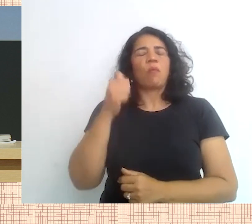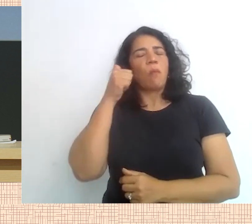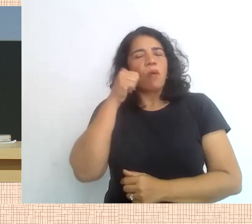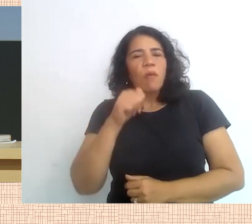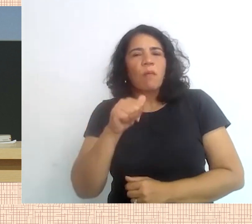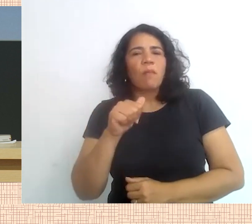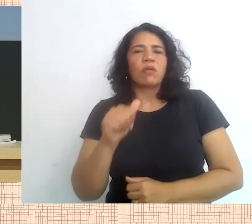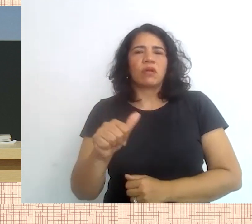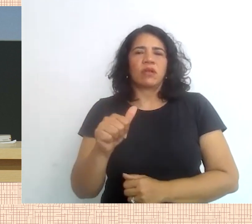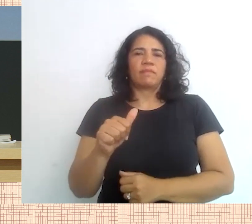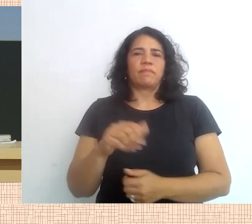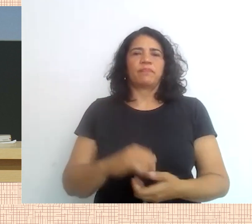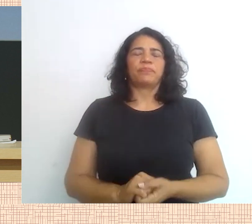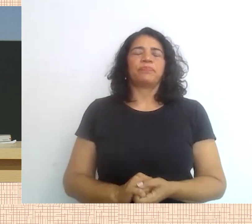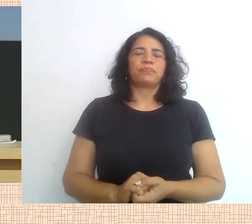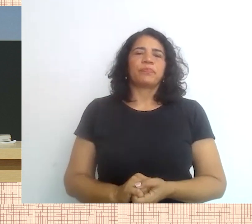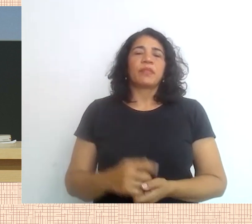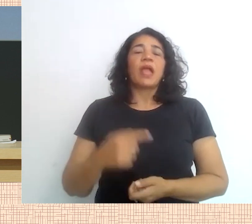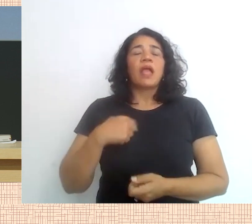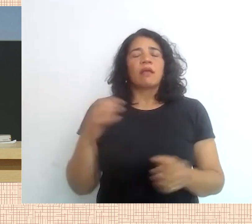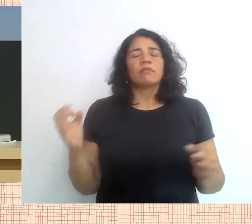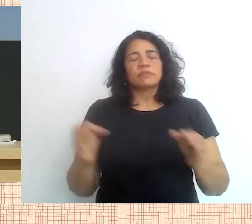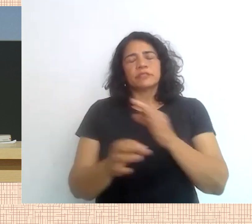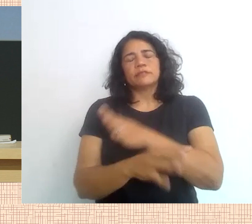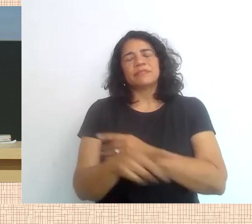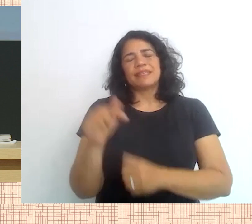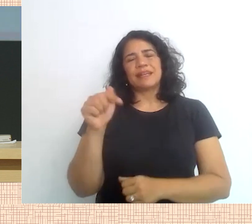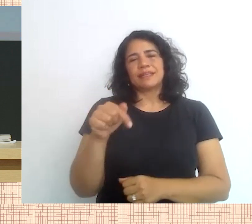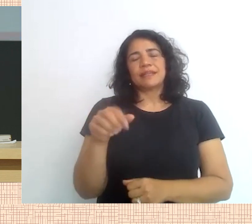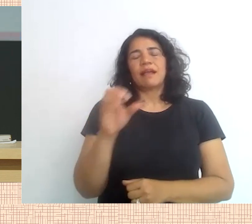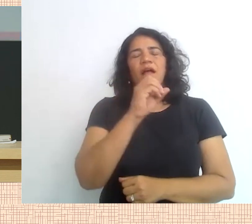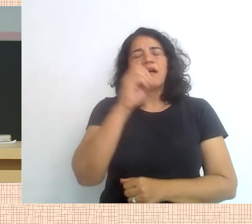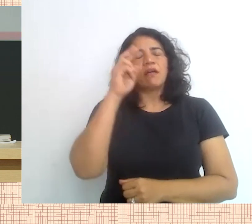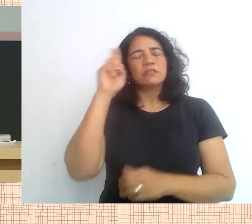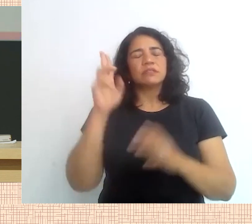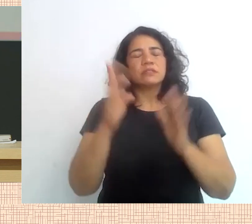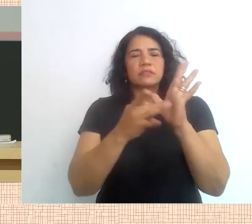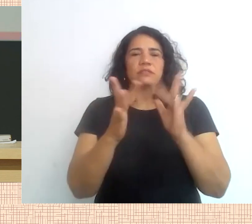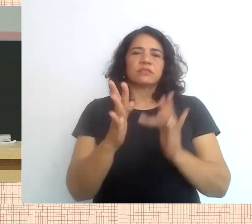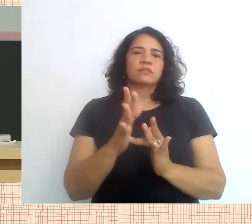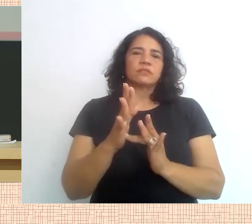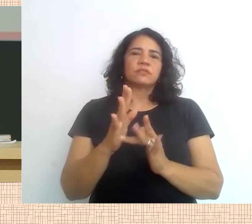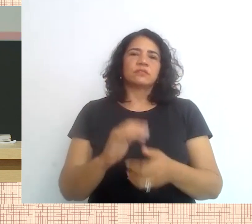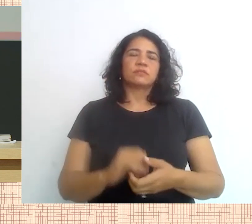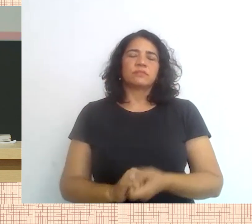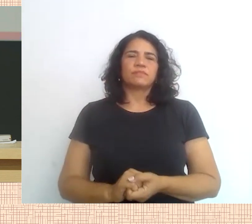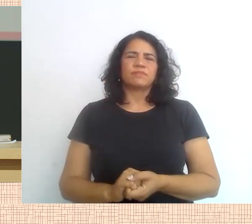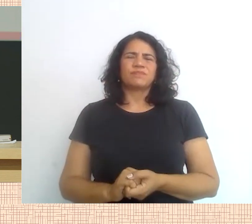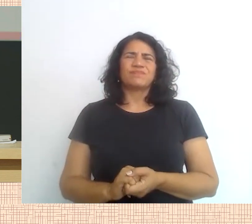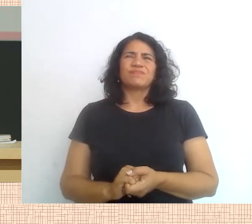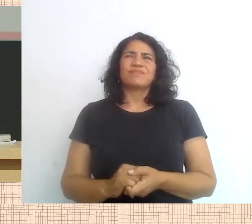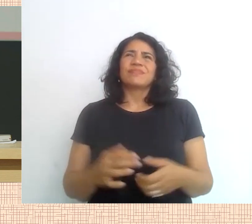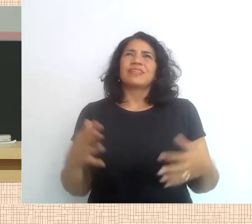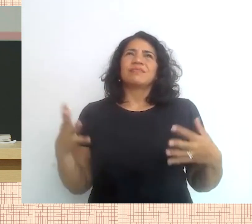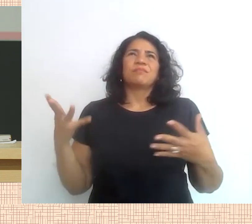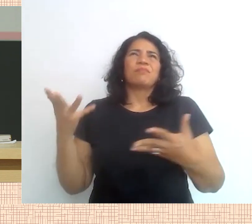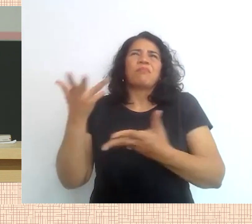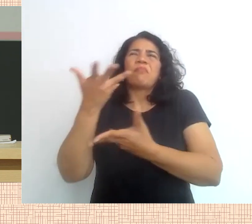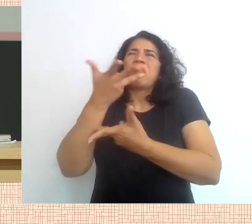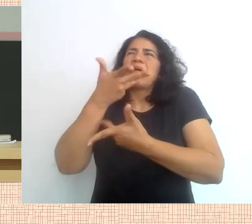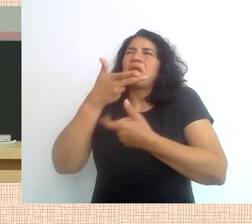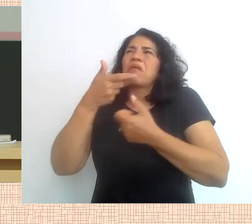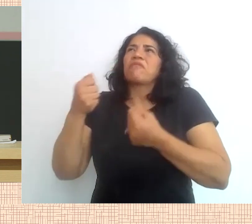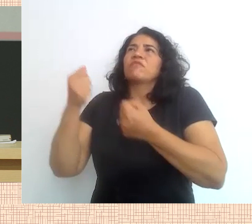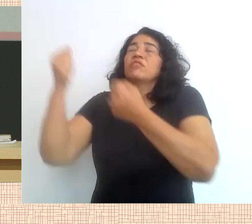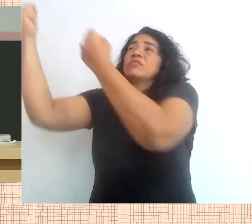Cristo. Vou terminar aqui. Ó Senhor Jesus, que maravilhosa